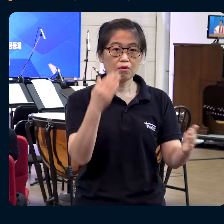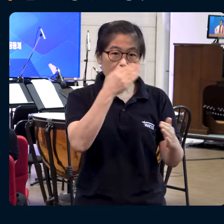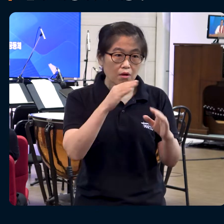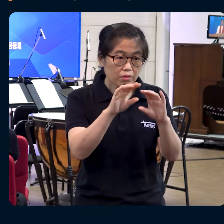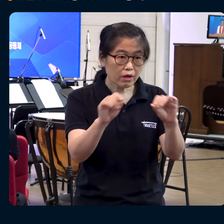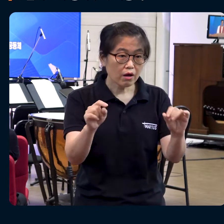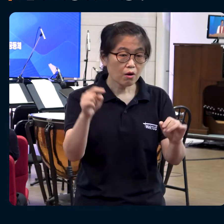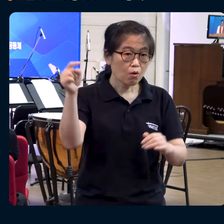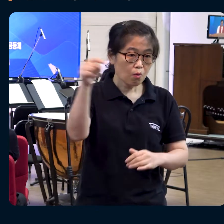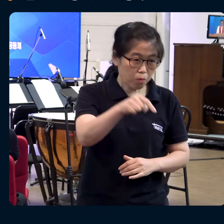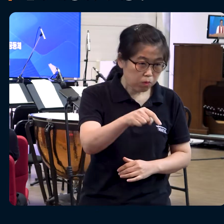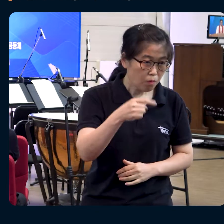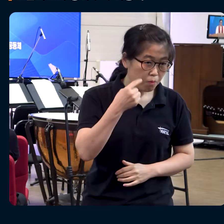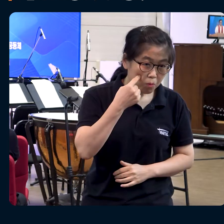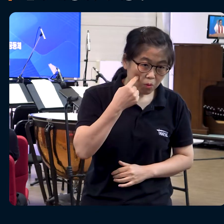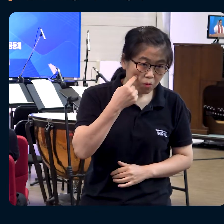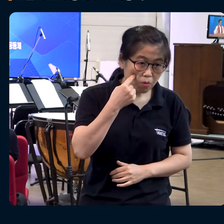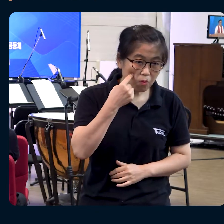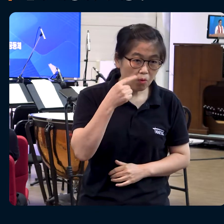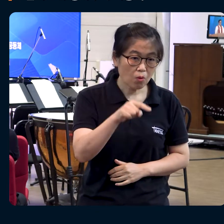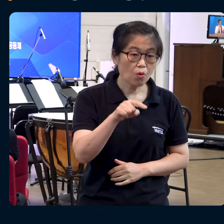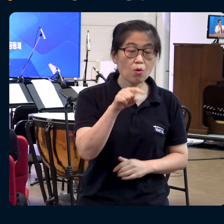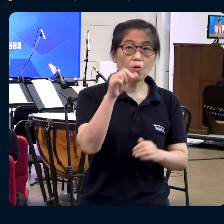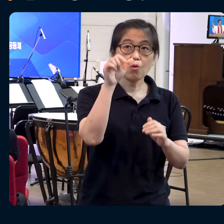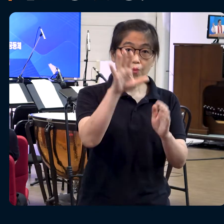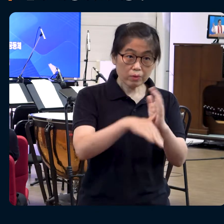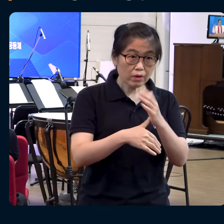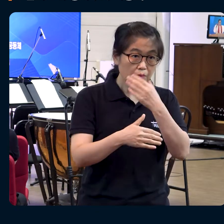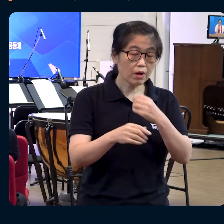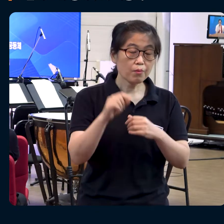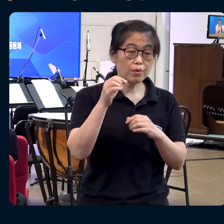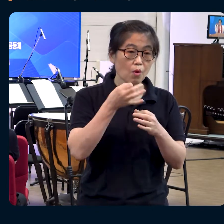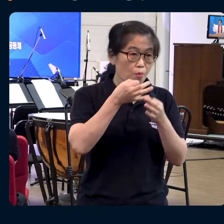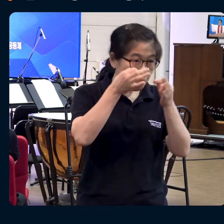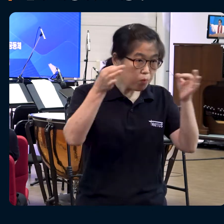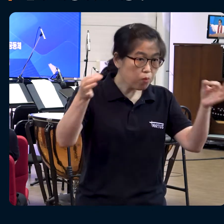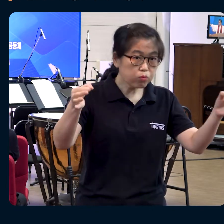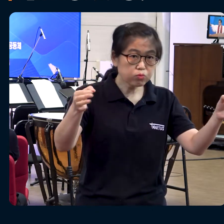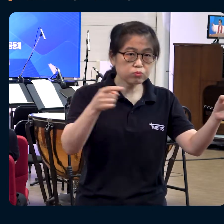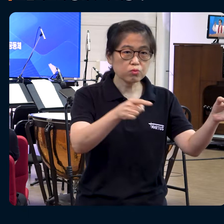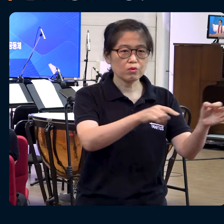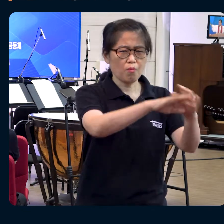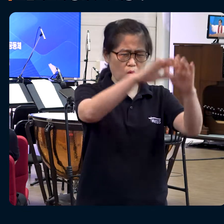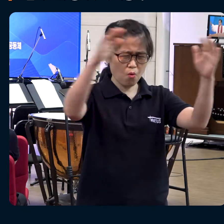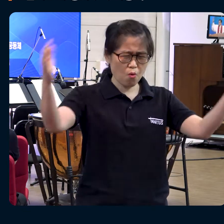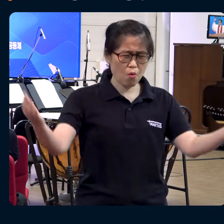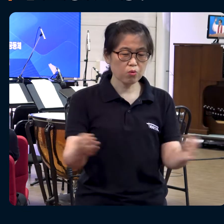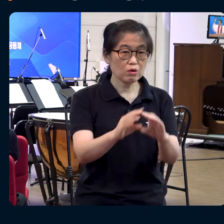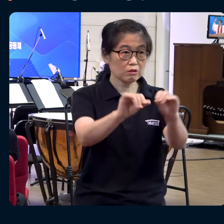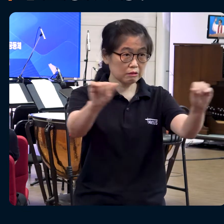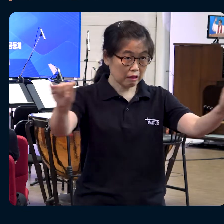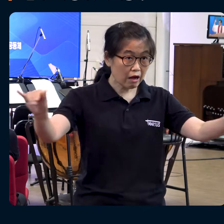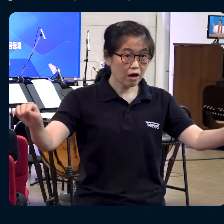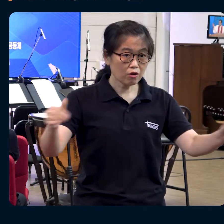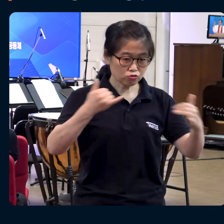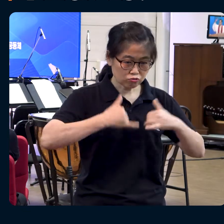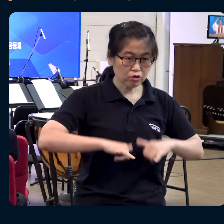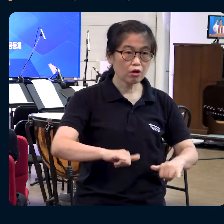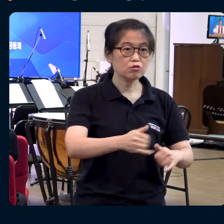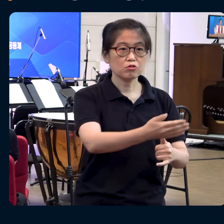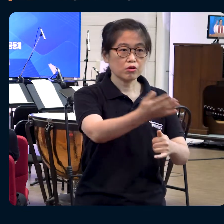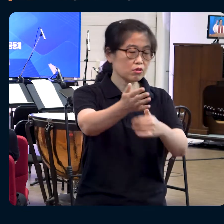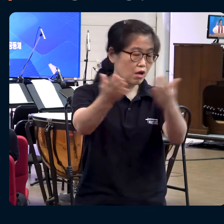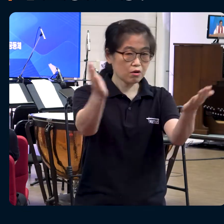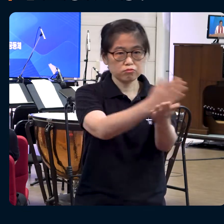이 땅이라고. 그래서 그 땅에 왔을 때 그 땅을 다 보여주면서 이 보이는 모든 땅을 다 너와 내 자손에게